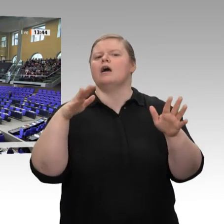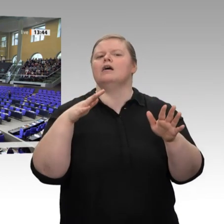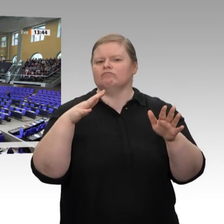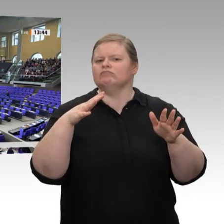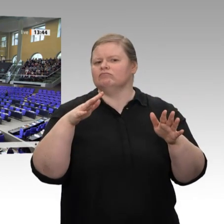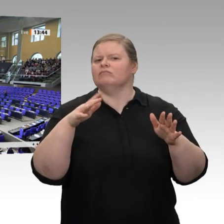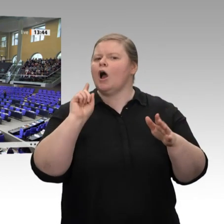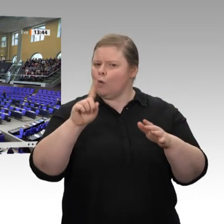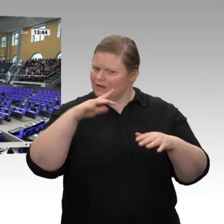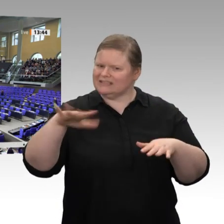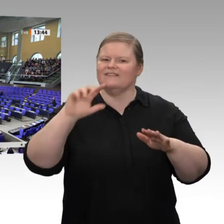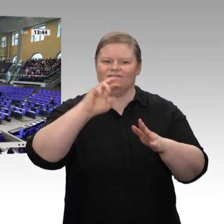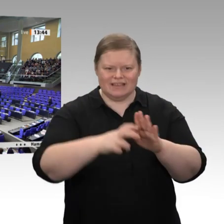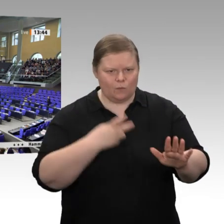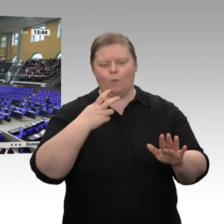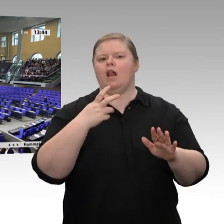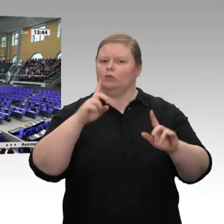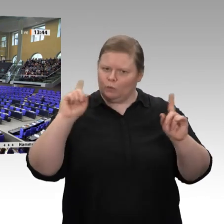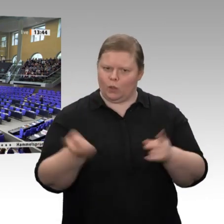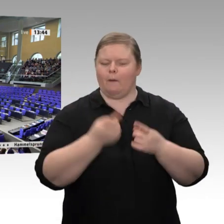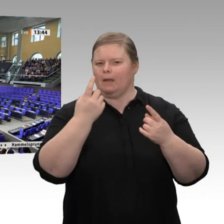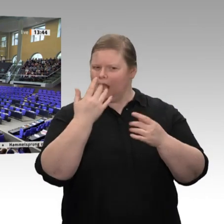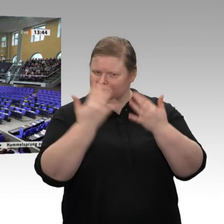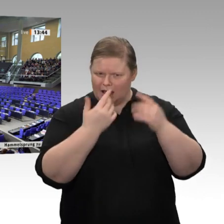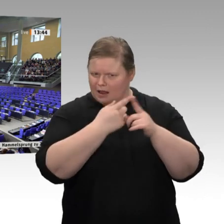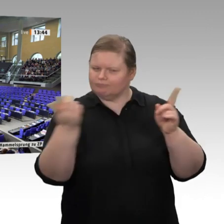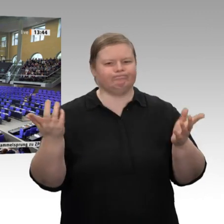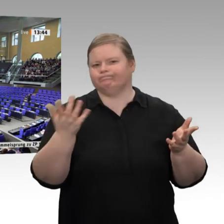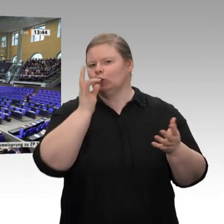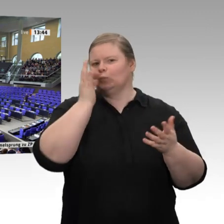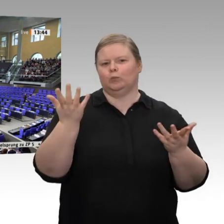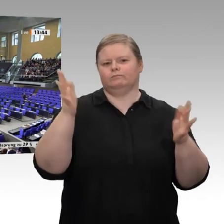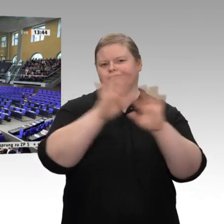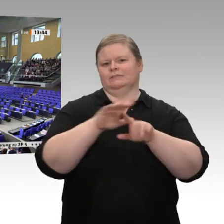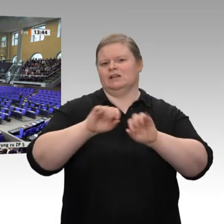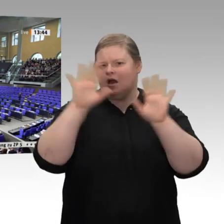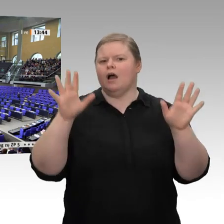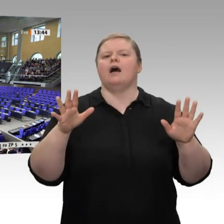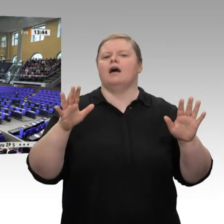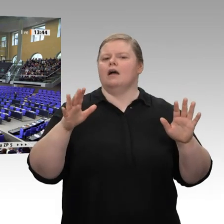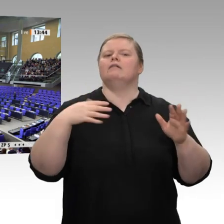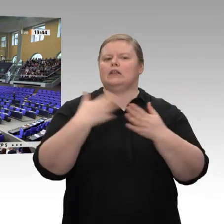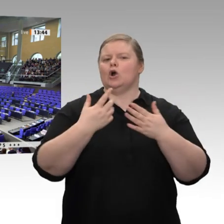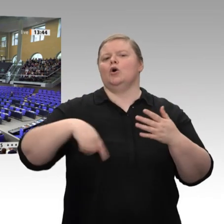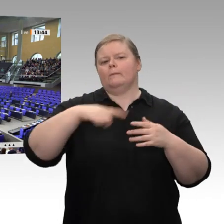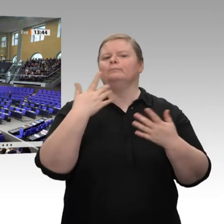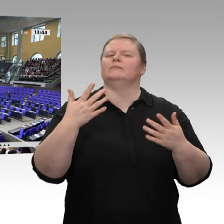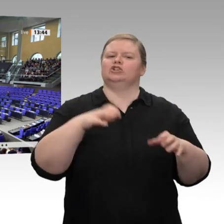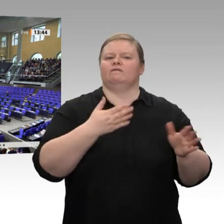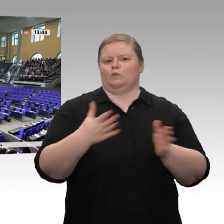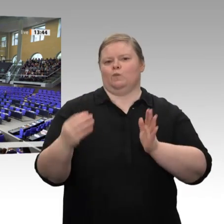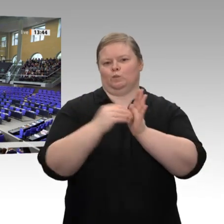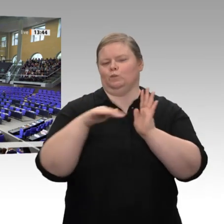Abstimmung. Und dann gibt es in unserer Geschäftsordnung eine Regelung, dass mit dem